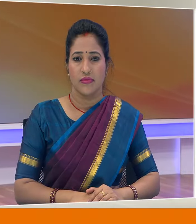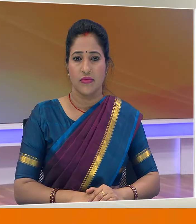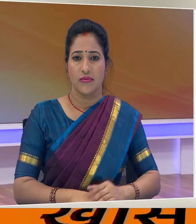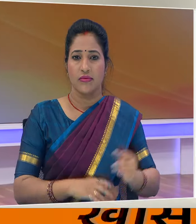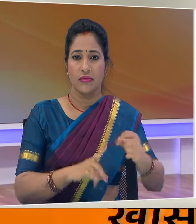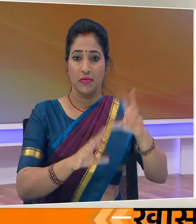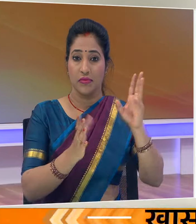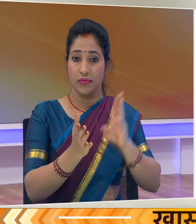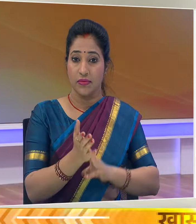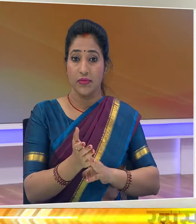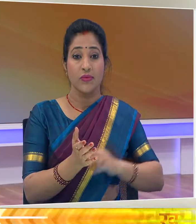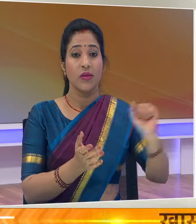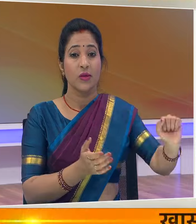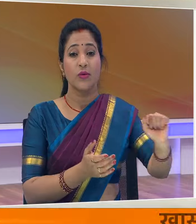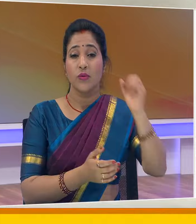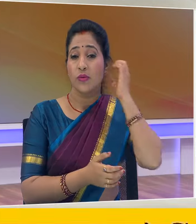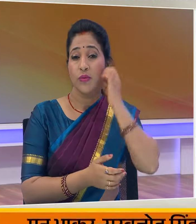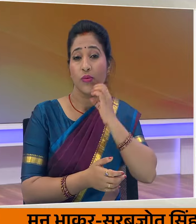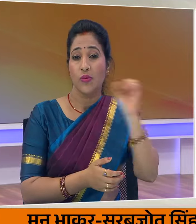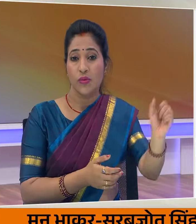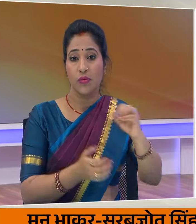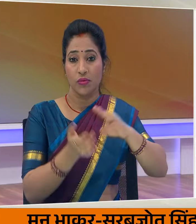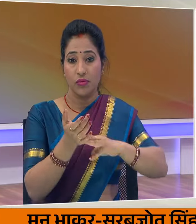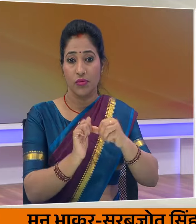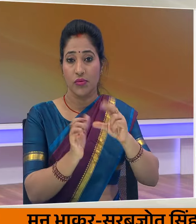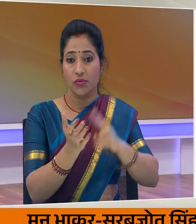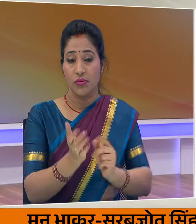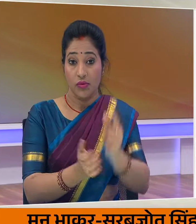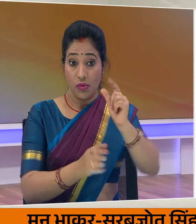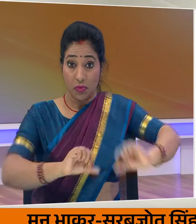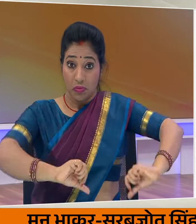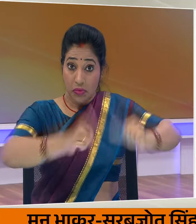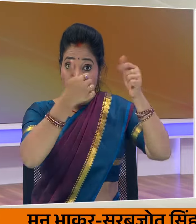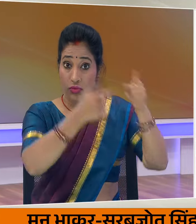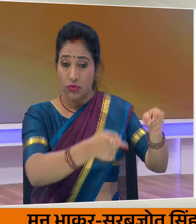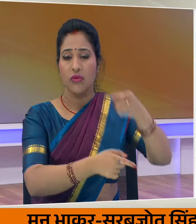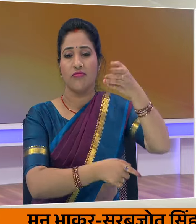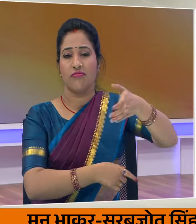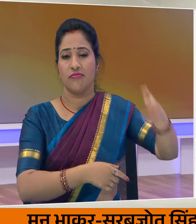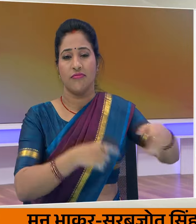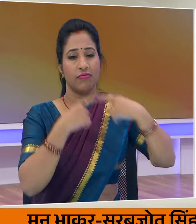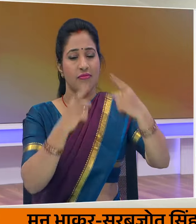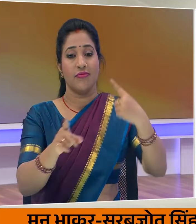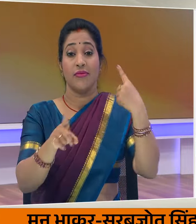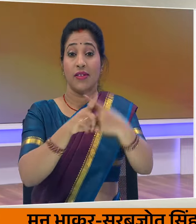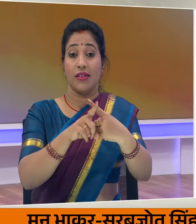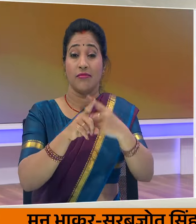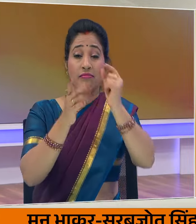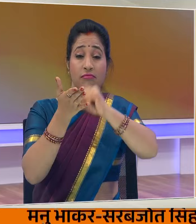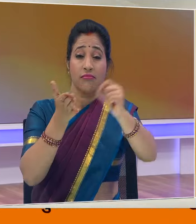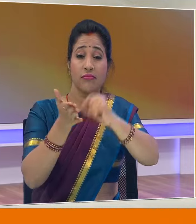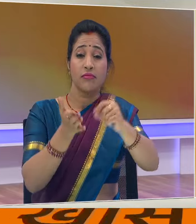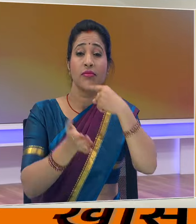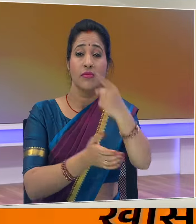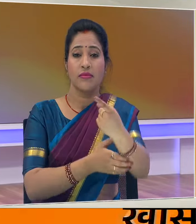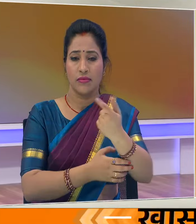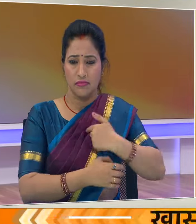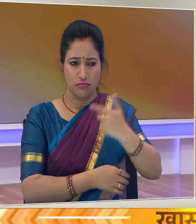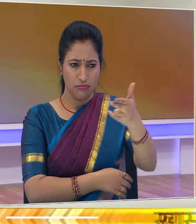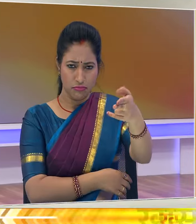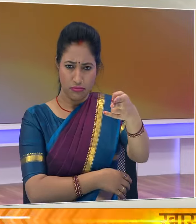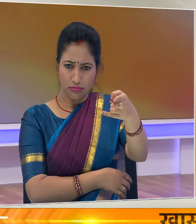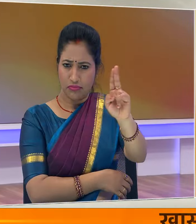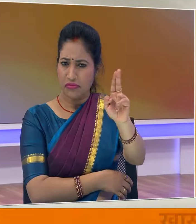और प्रधानमंत्री नरेंद्र मोदी ने भी मनु भाकर की सफलता पर बधाई देते हुए एक्स पर लिखा, हमारे